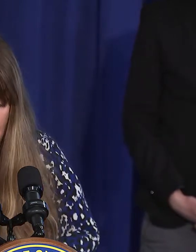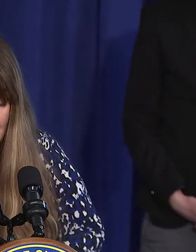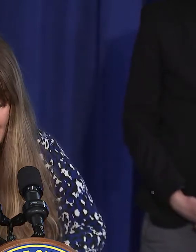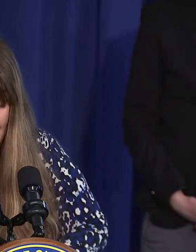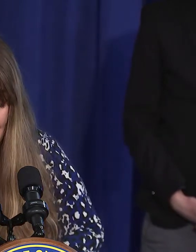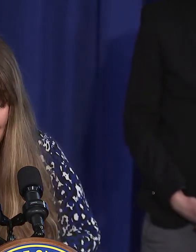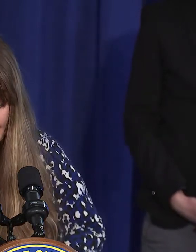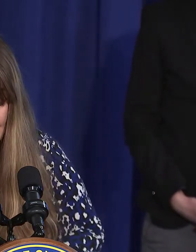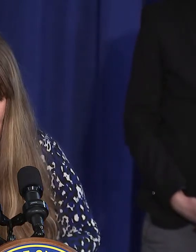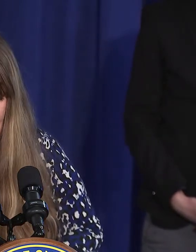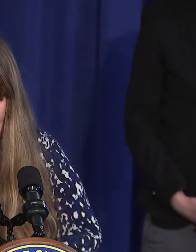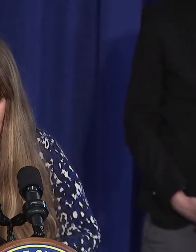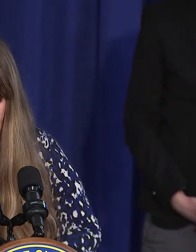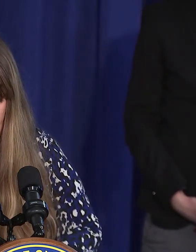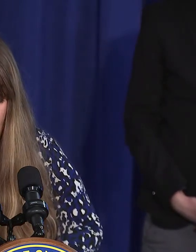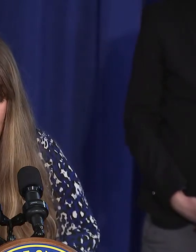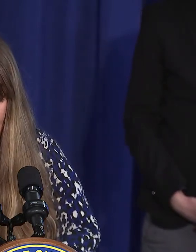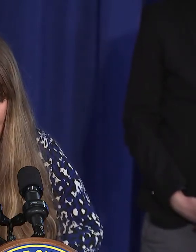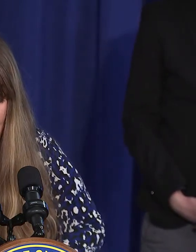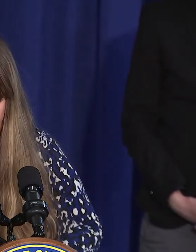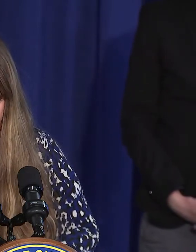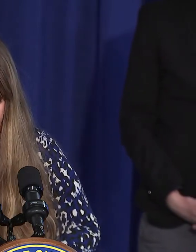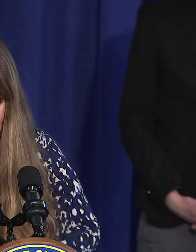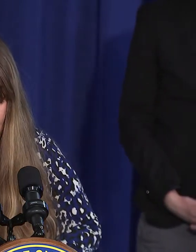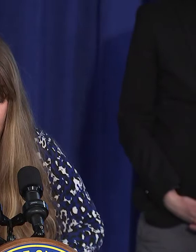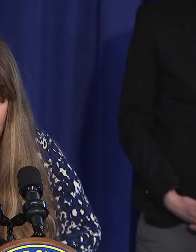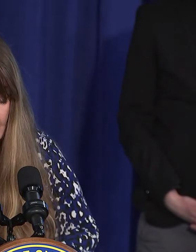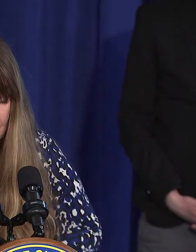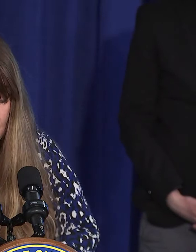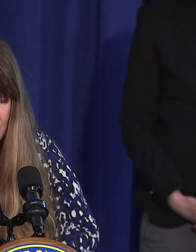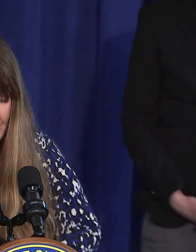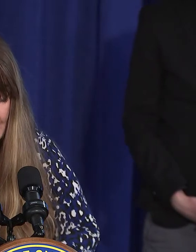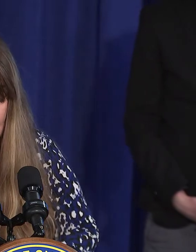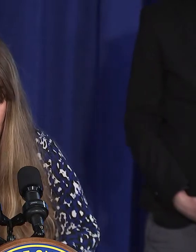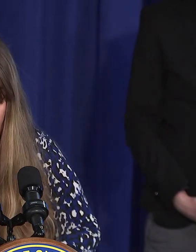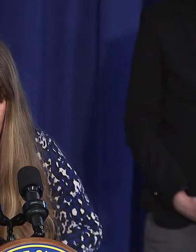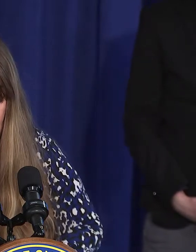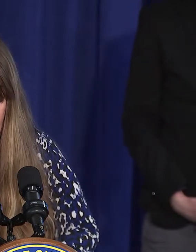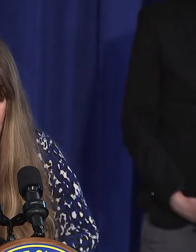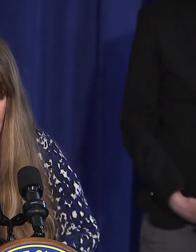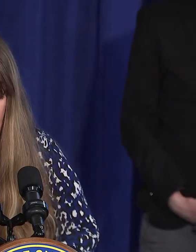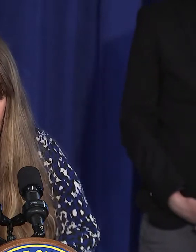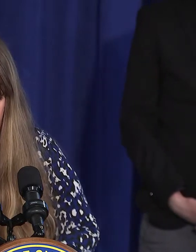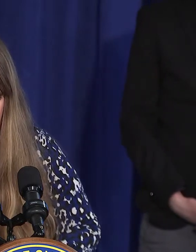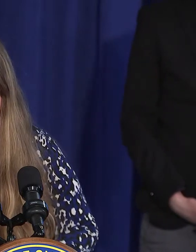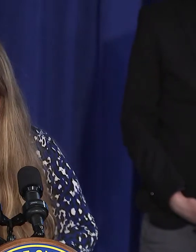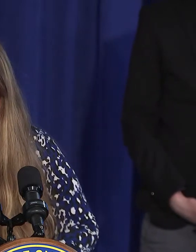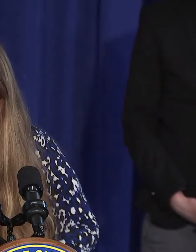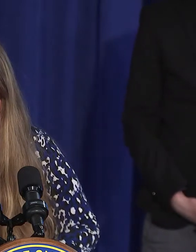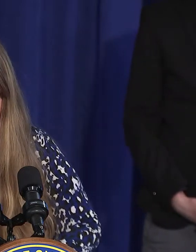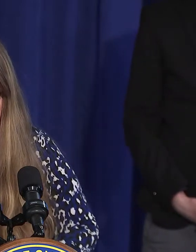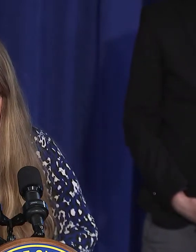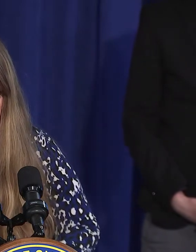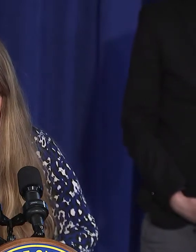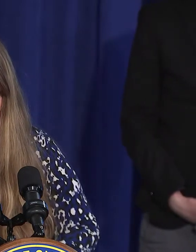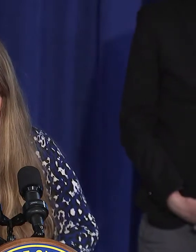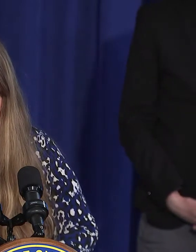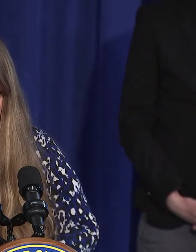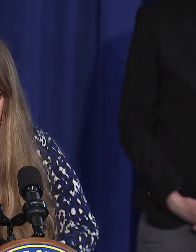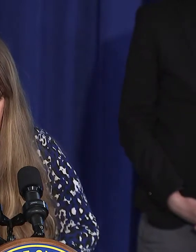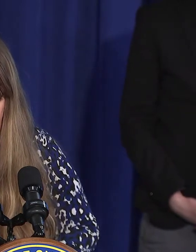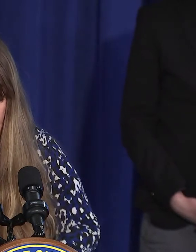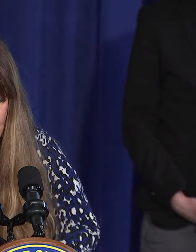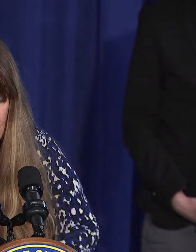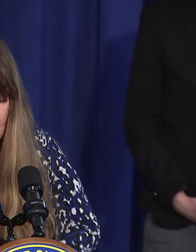buscando viajar. Tenemos ahora Alabama, California, Montana, New Hampshire, Nuevo México y Carolina del